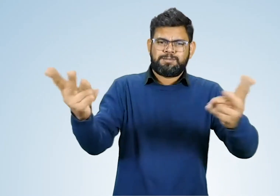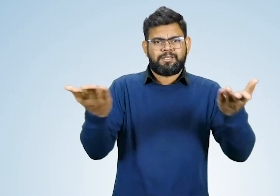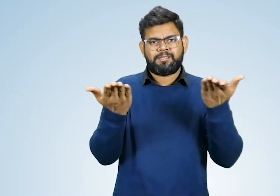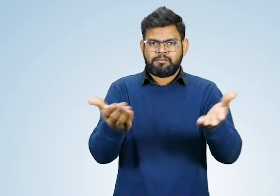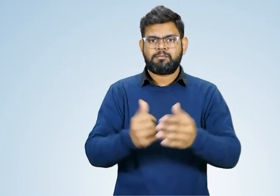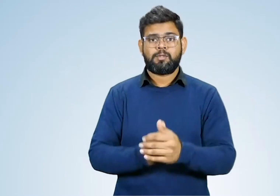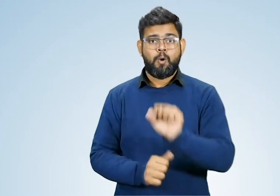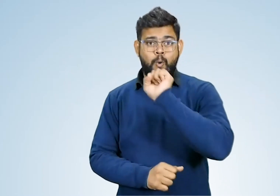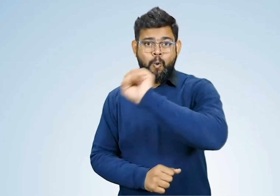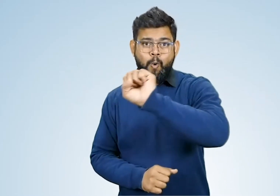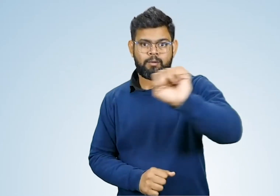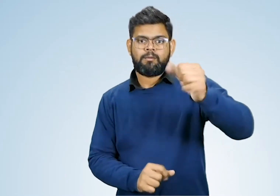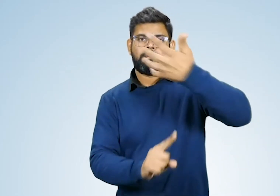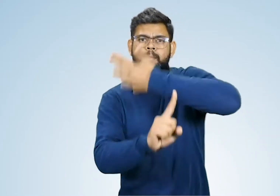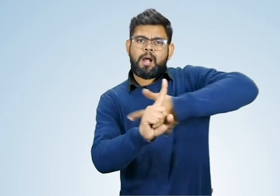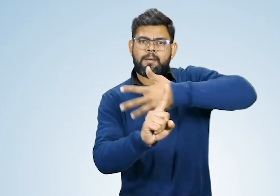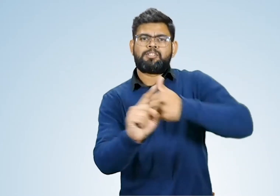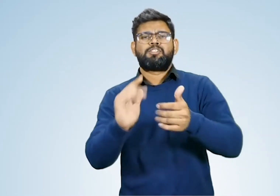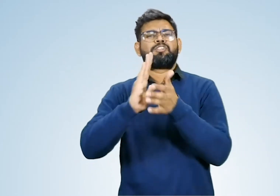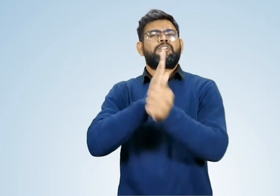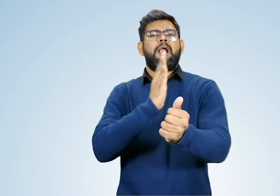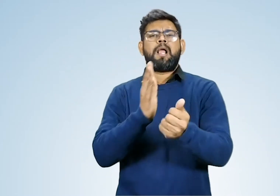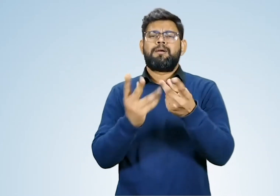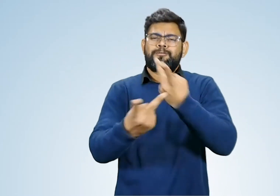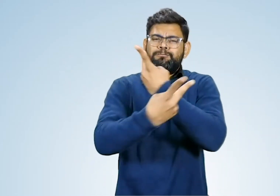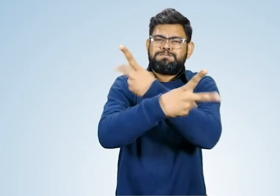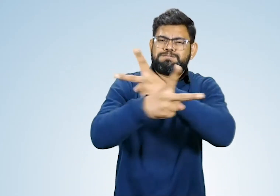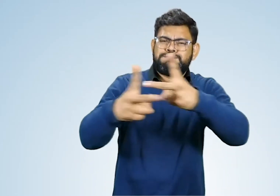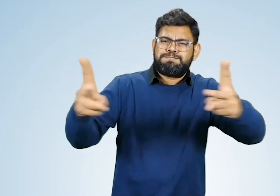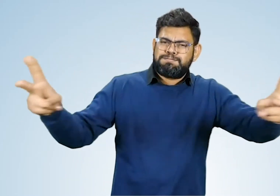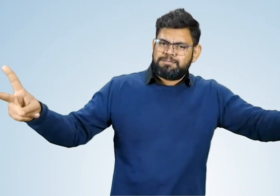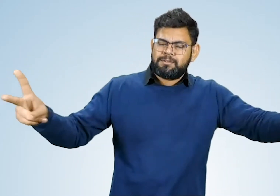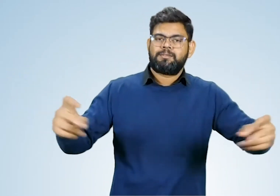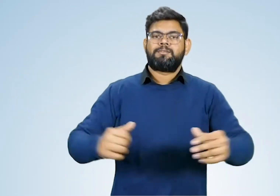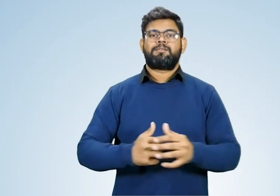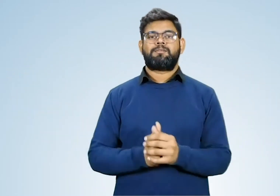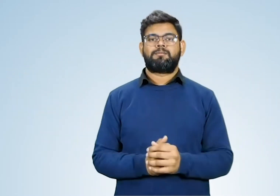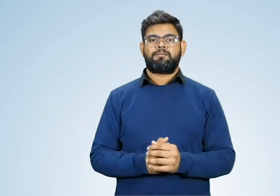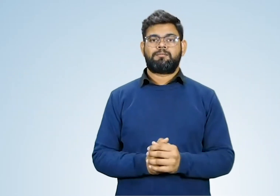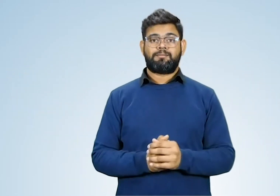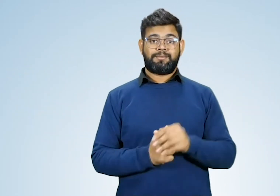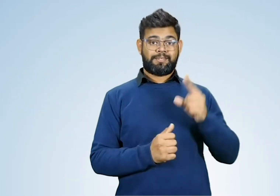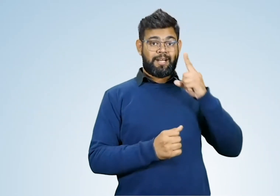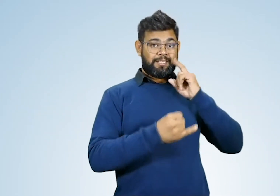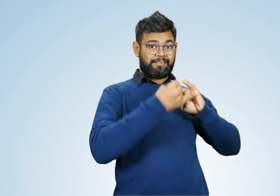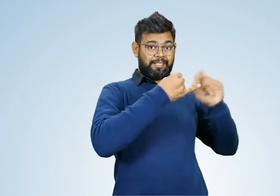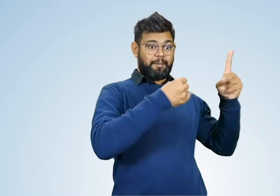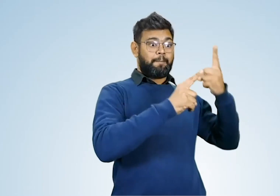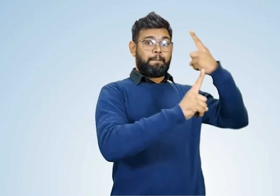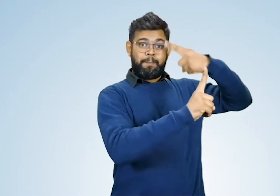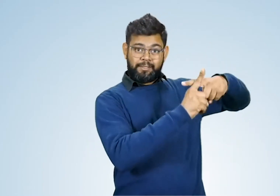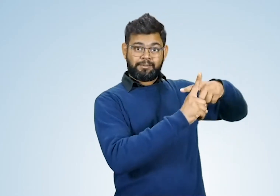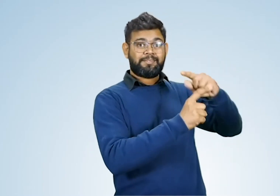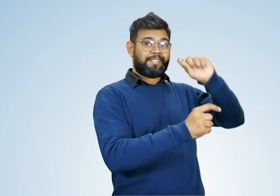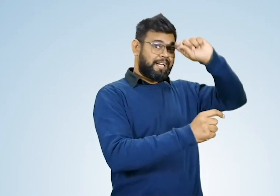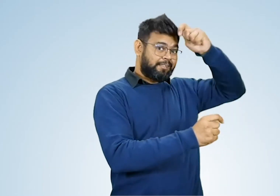जल्दी सीखता है और कईयों की बहुत ही धीमी उनकी लर्निंग होती है और हर किसी की अपनी अपनी स्किल्स होती